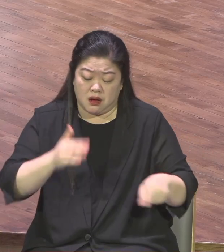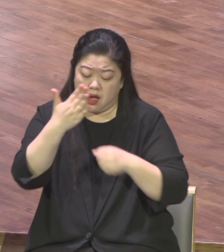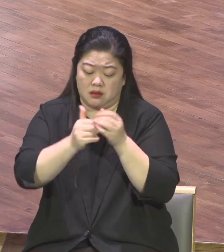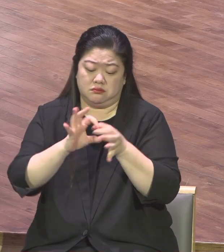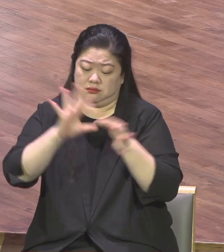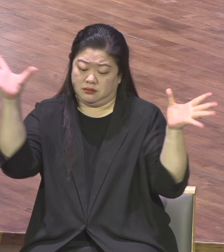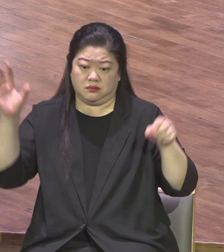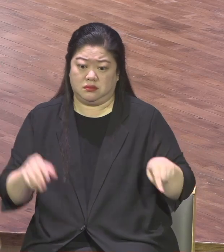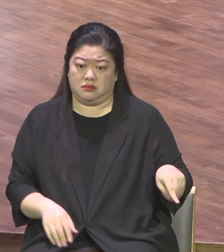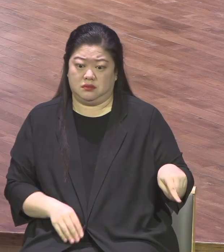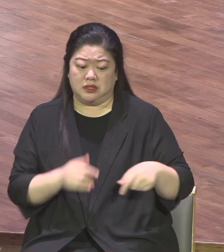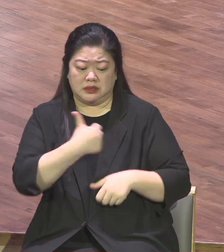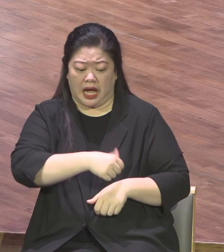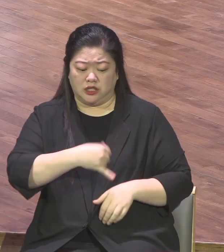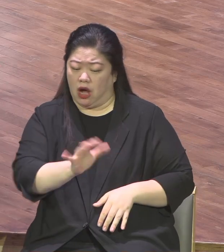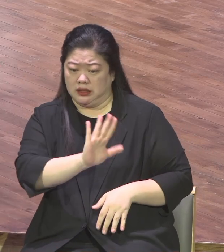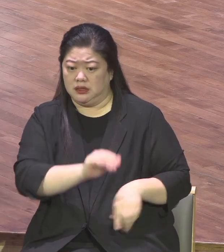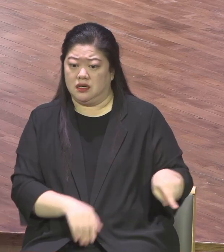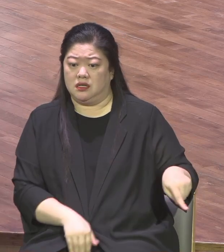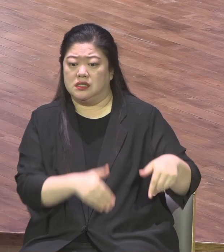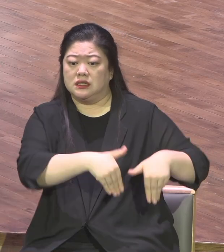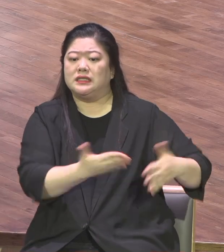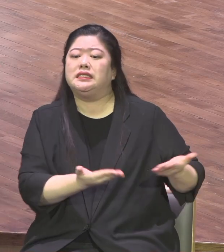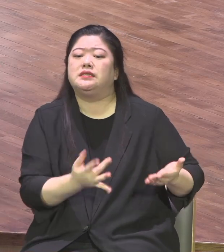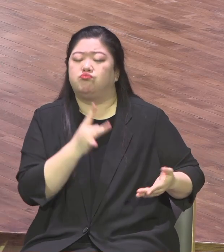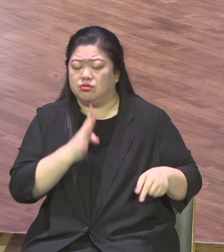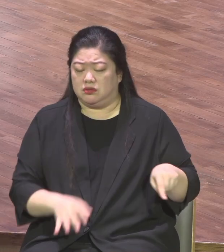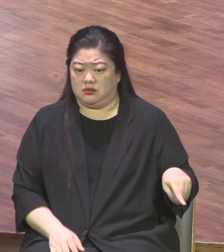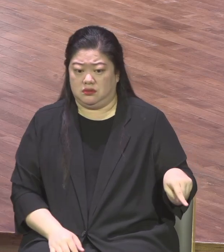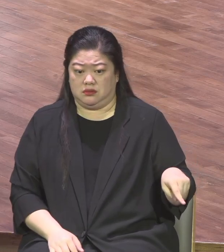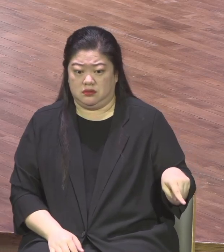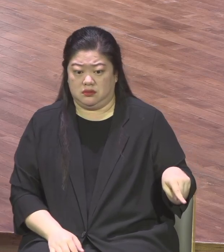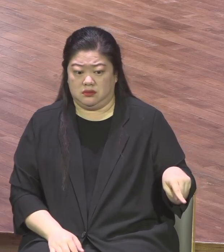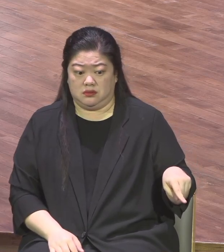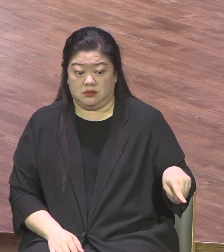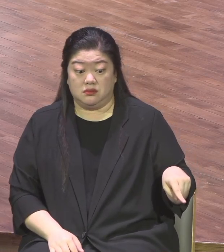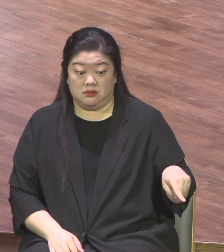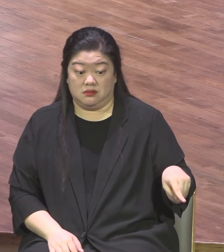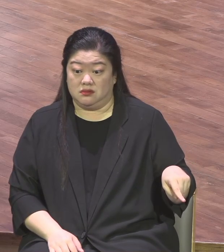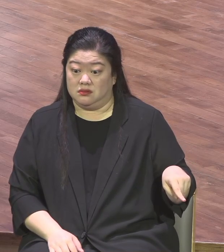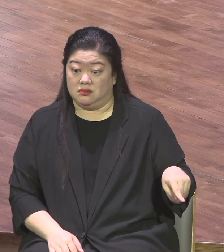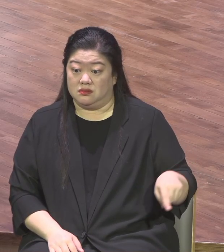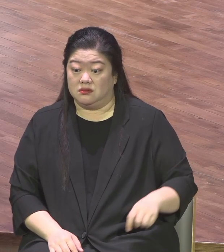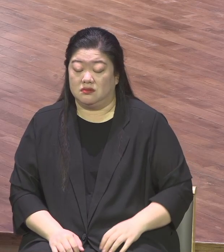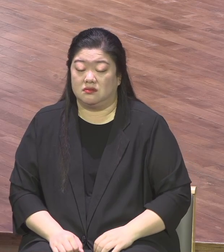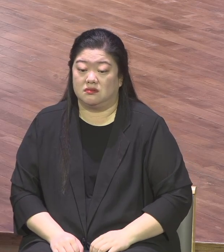그만큼 여러분의 신분과 것이 놀라운 거예요.